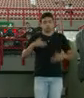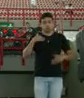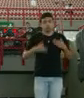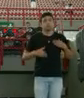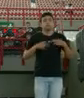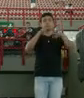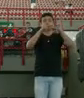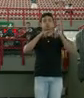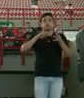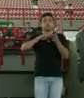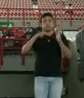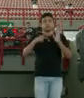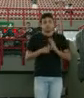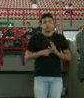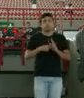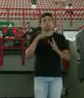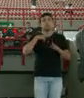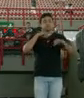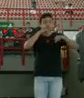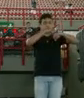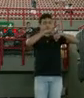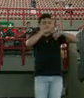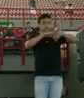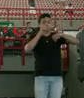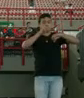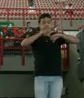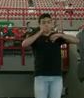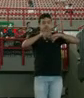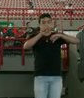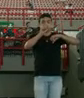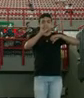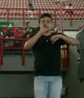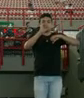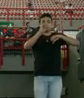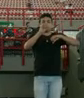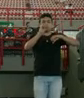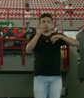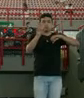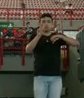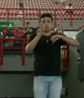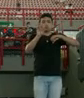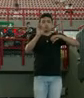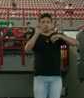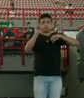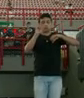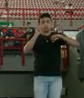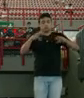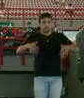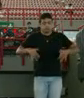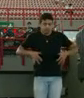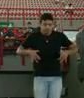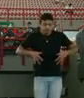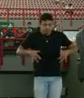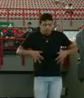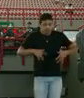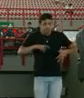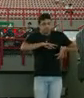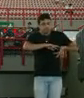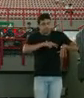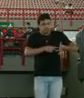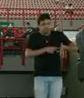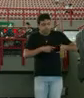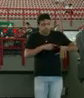vai elevar meu ácido úrico. E a consequência pode ser nos meus rins,